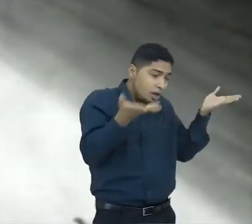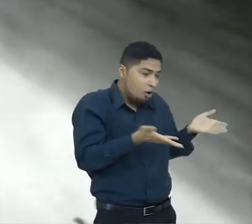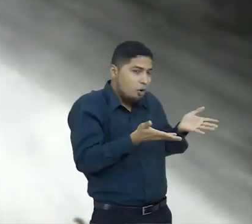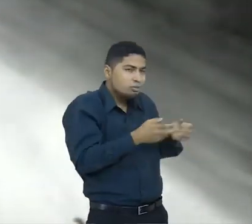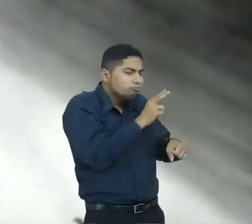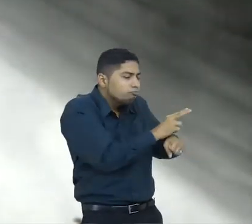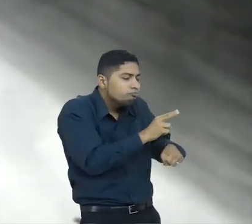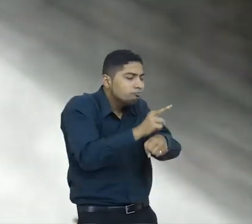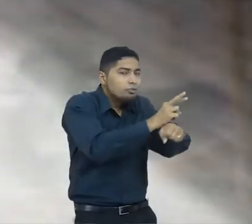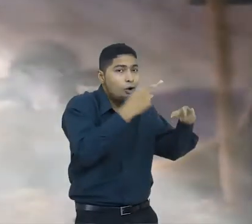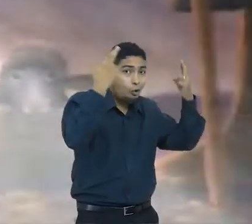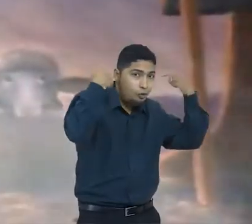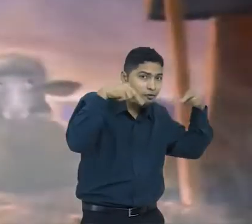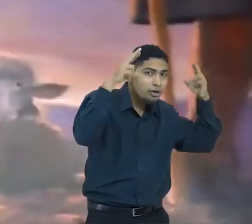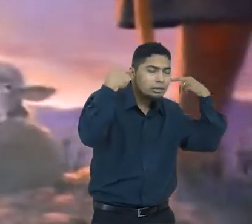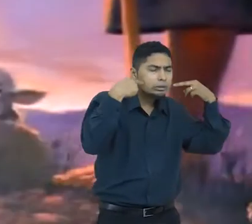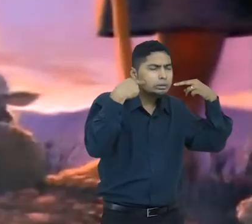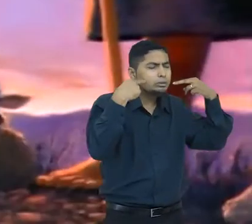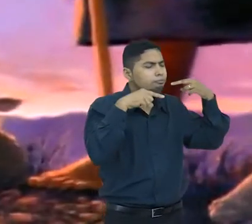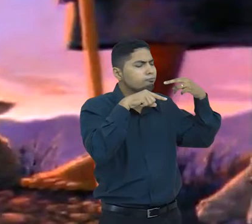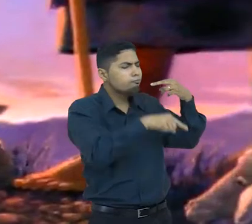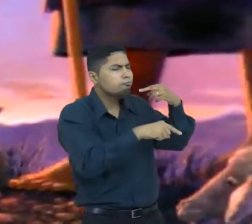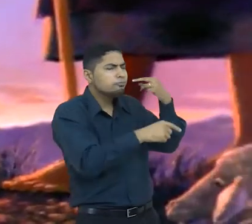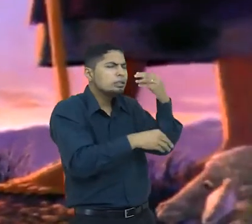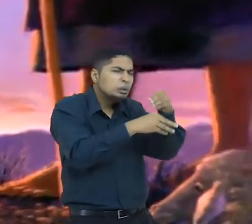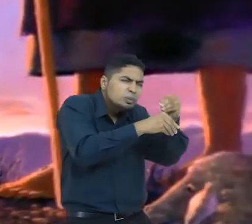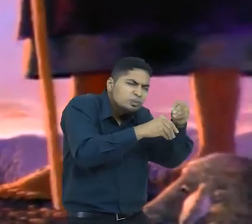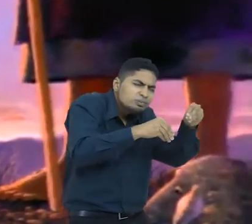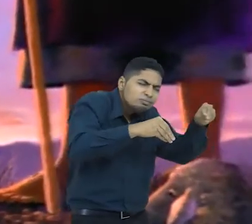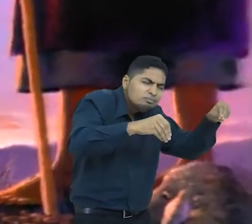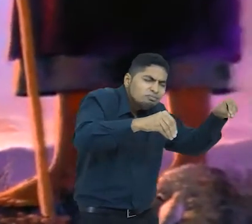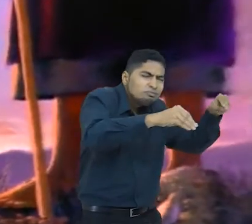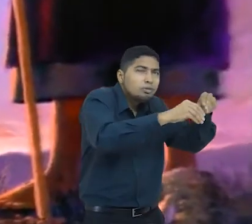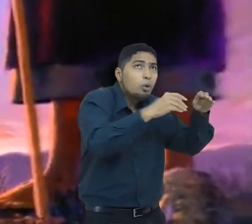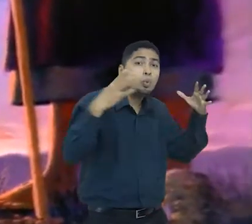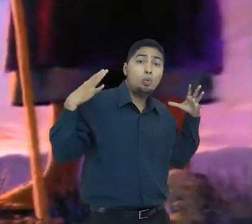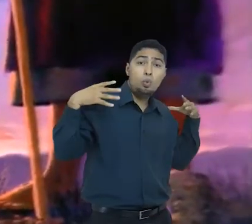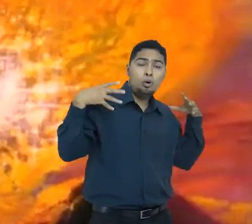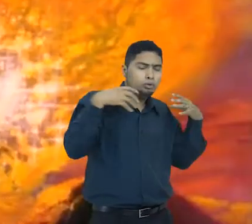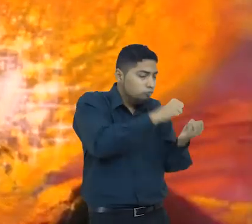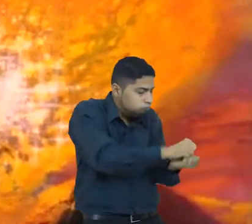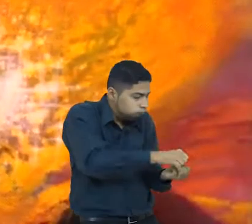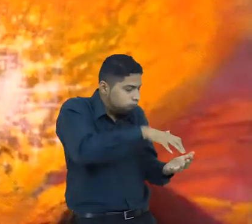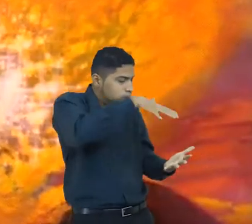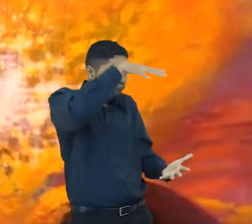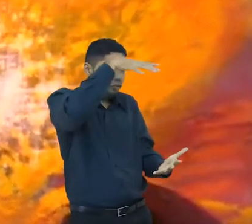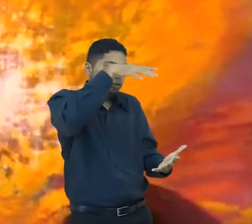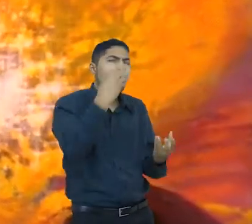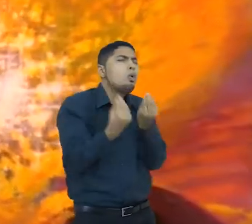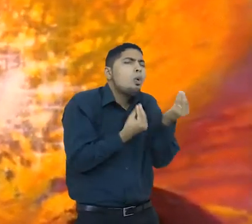tornado pastor de ovelhas. Um dia, quando estava cuidando do rebanho no deserto, o anjo do Senhor lhe apareceu